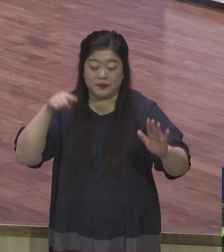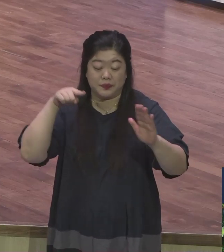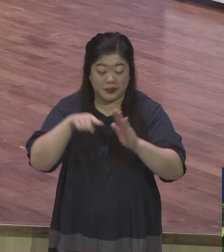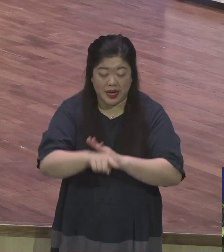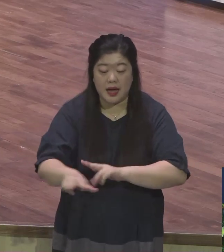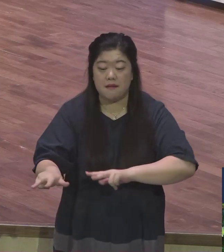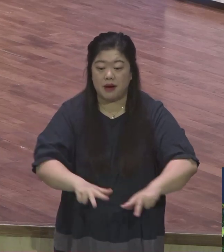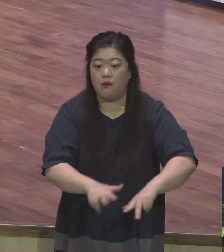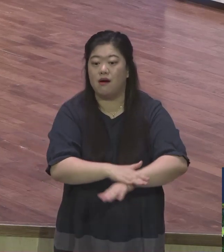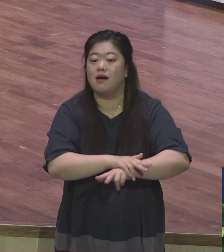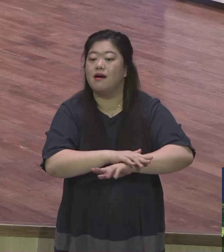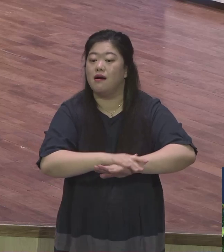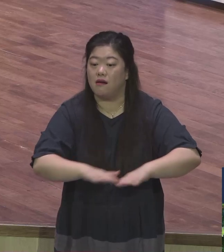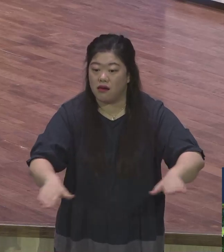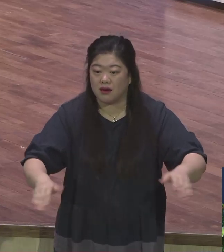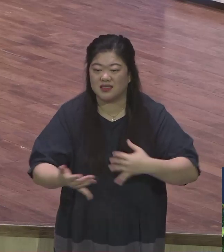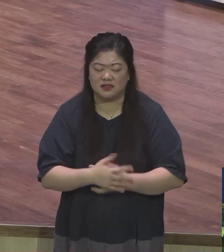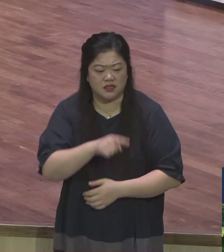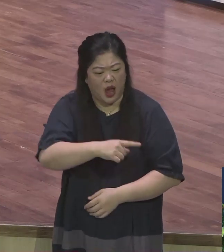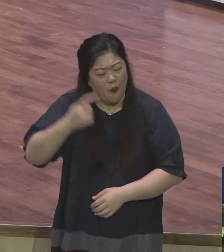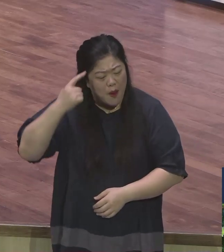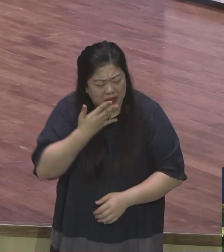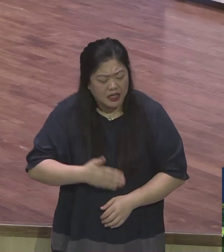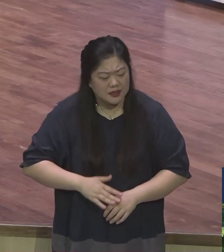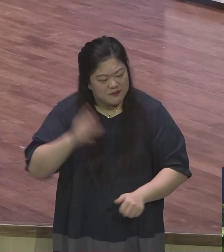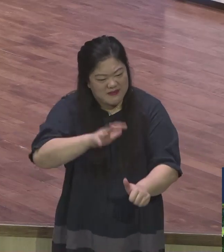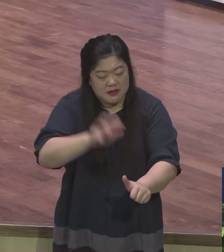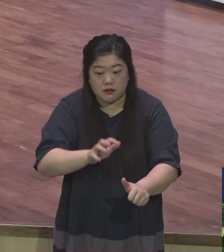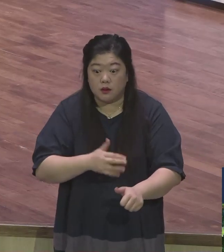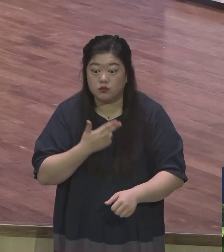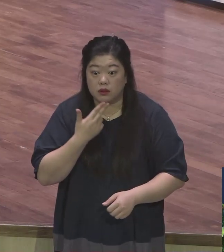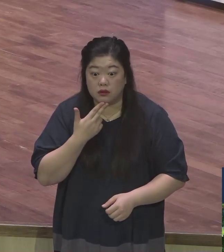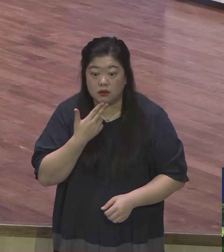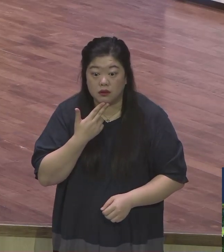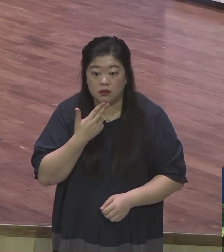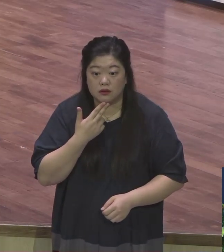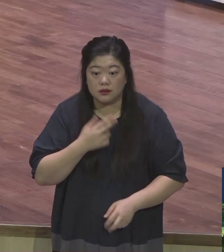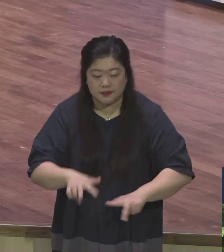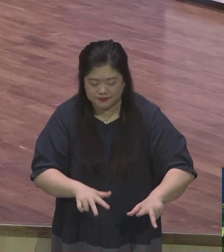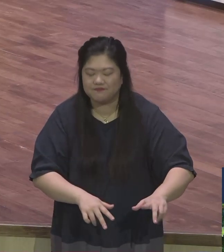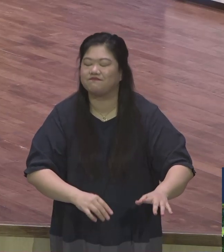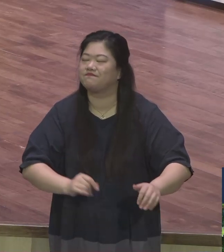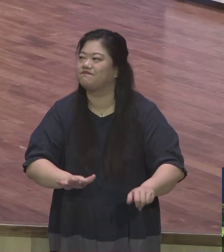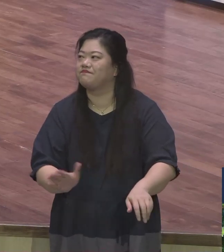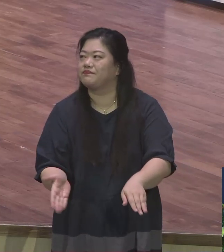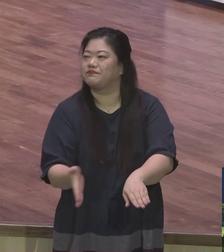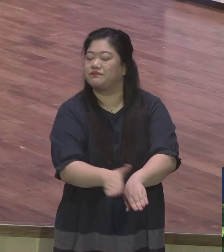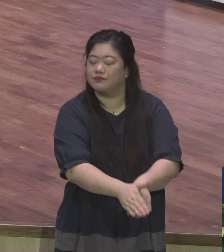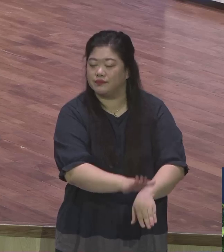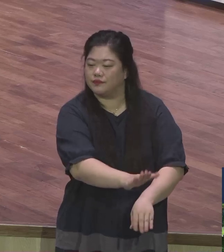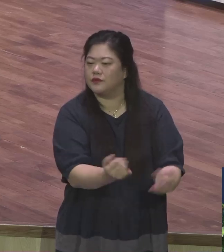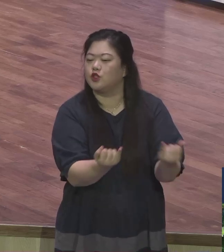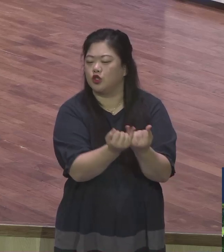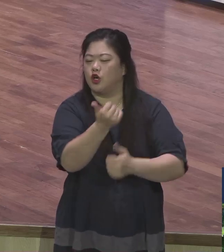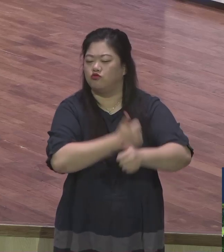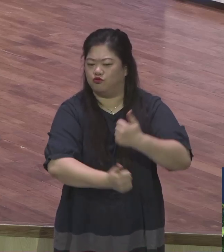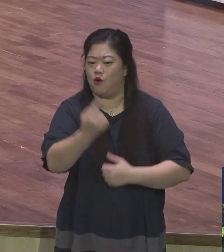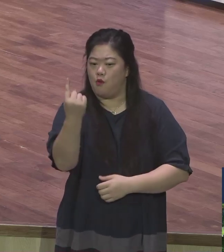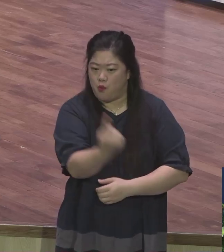줍니다. 절대로 욕하고 저주하지 않았습니다. 창세기 3장 15절 여자의 우선